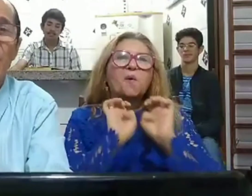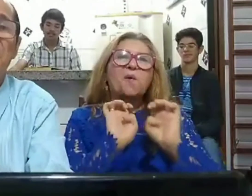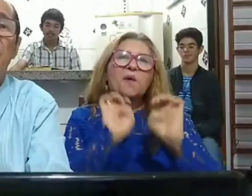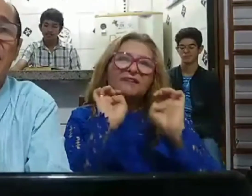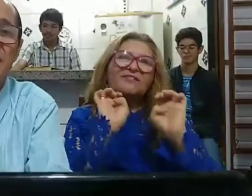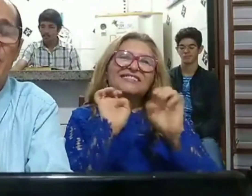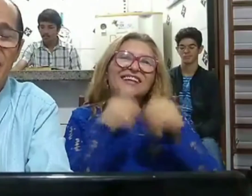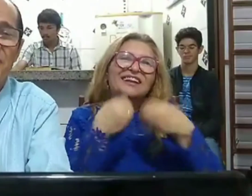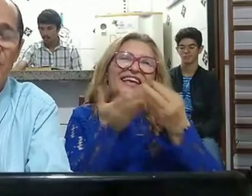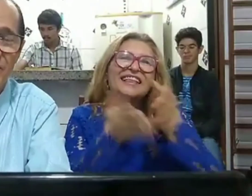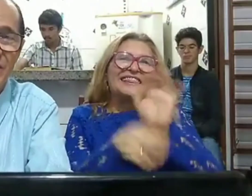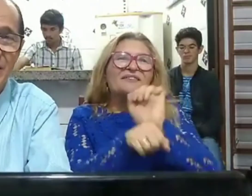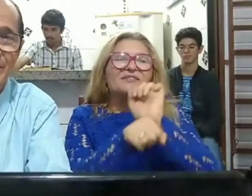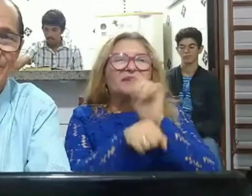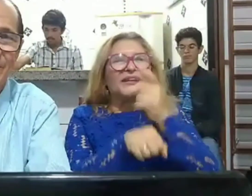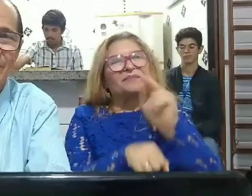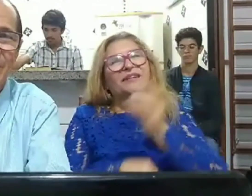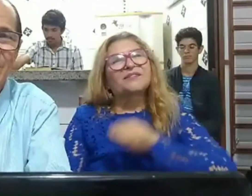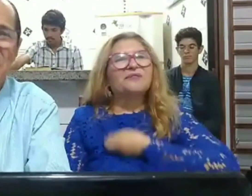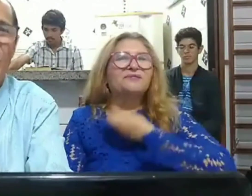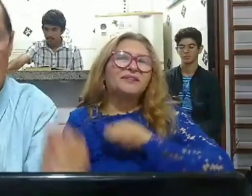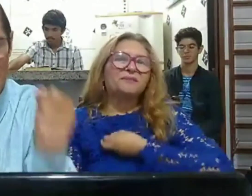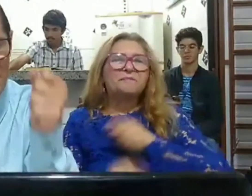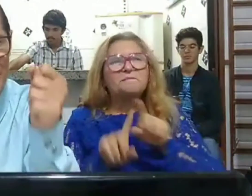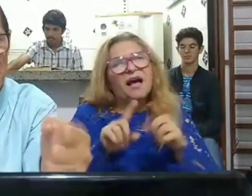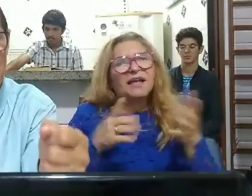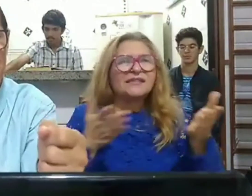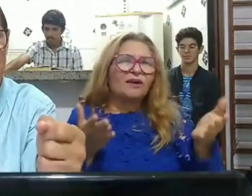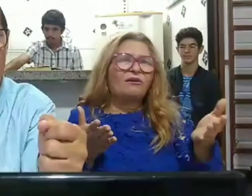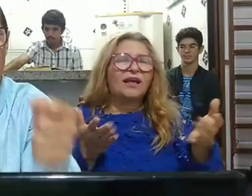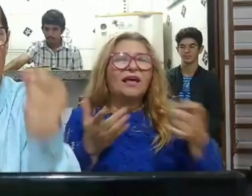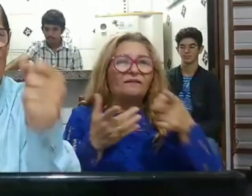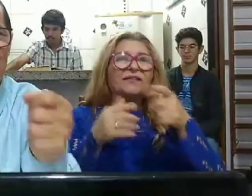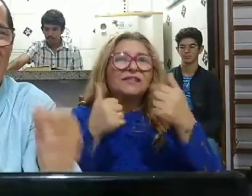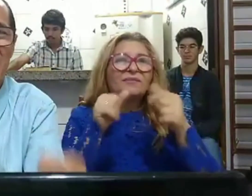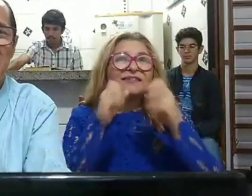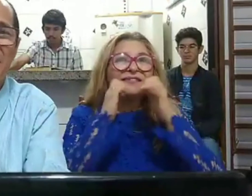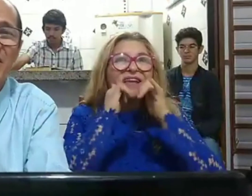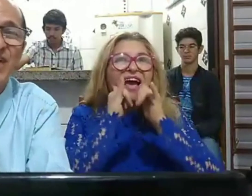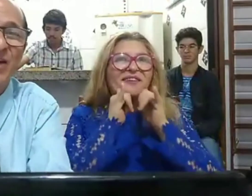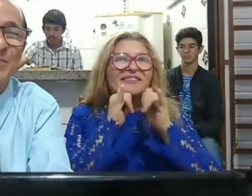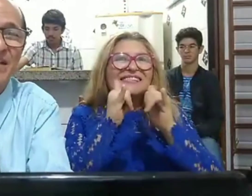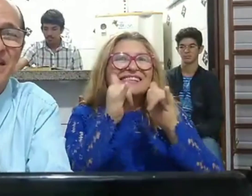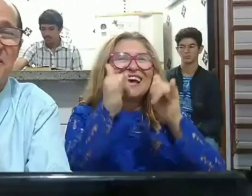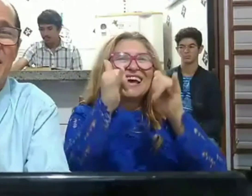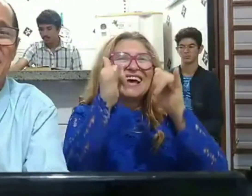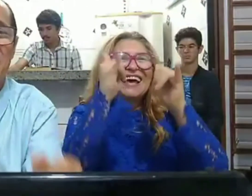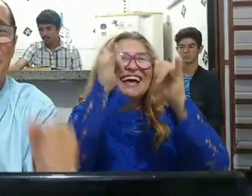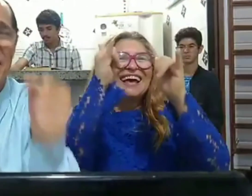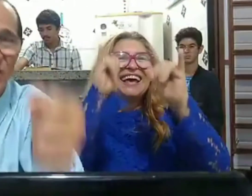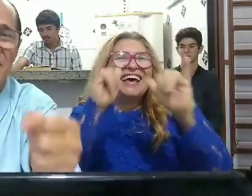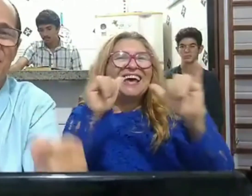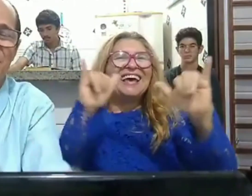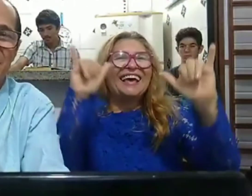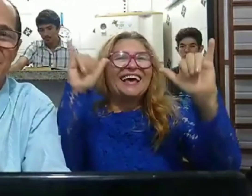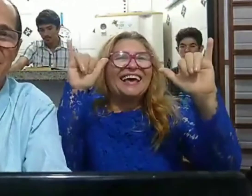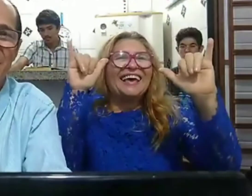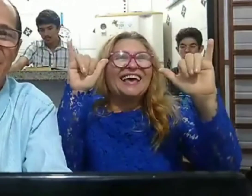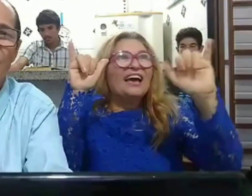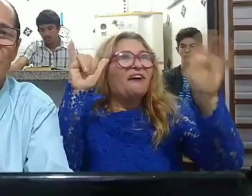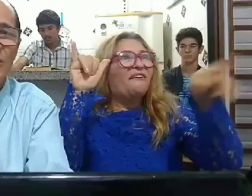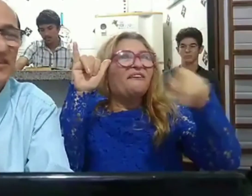deu esperança para a sua vida. Mas agora você precisa anunciar esse Evangelho para dar esperança para as outras